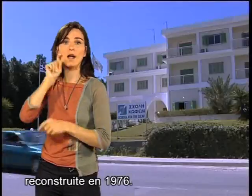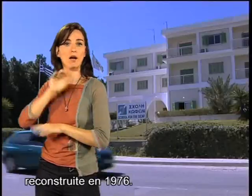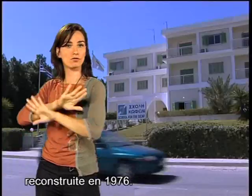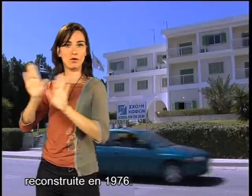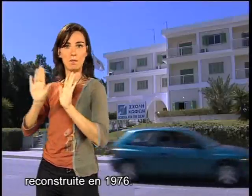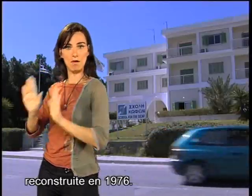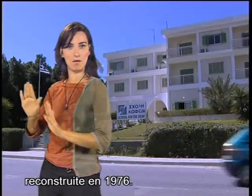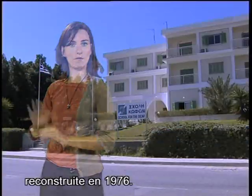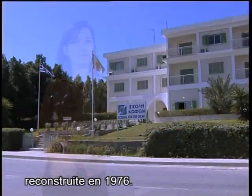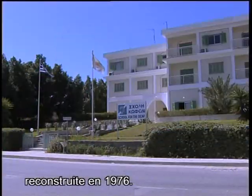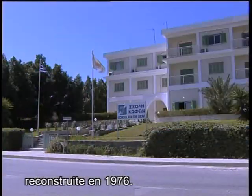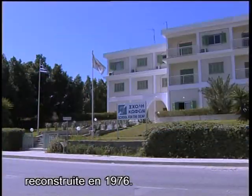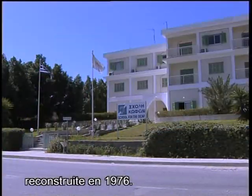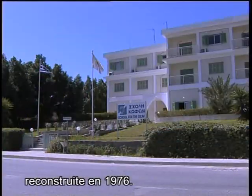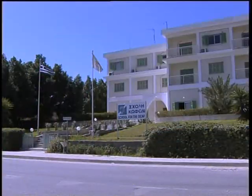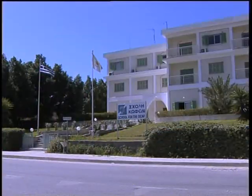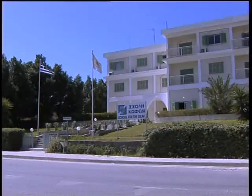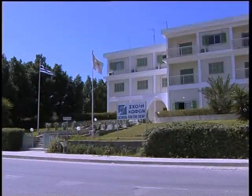1976.